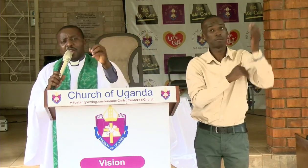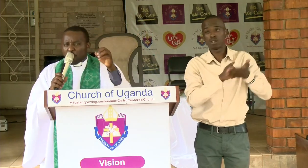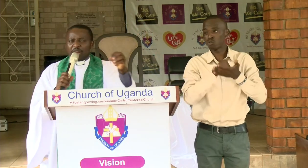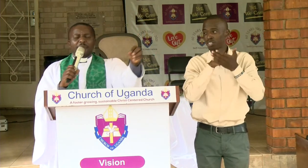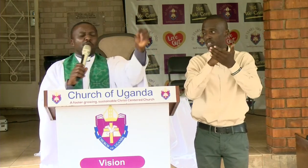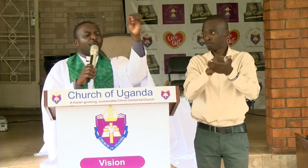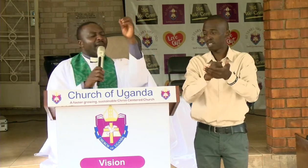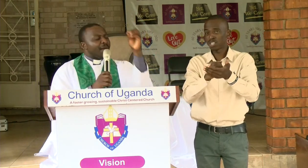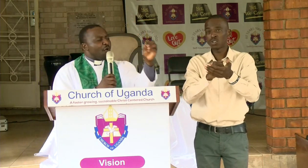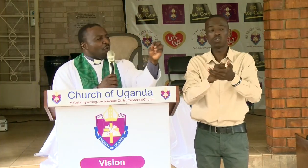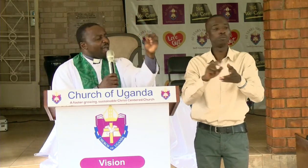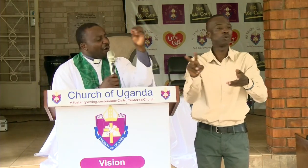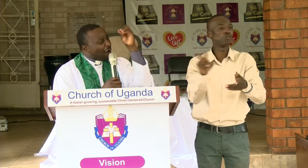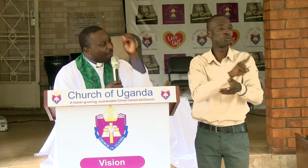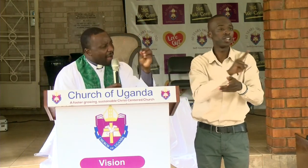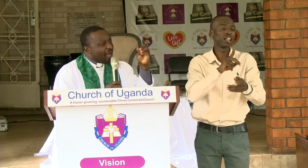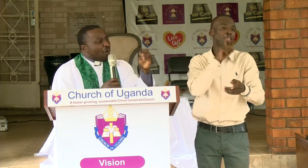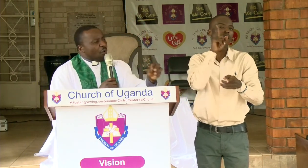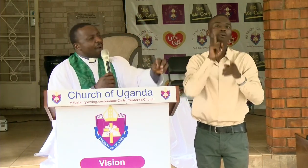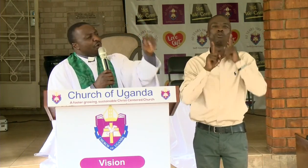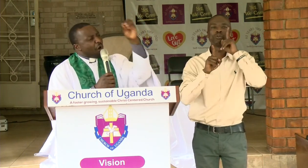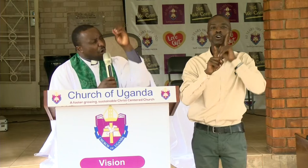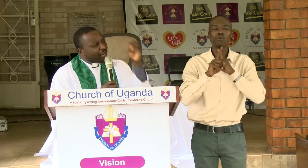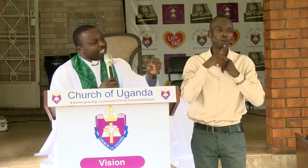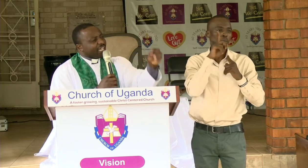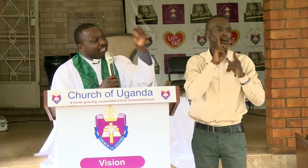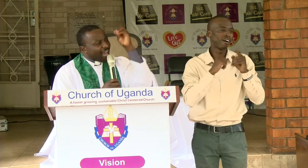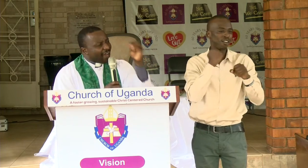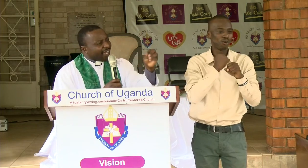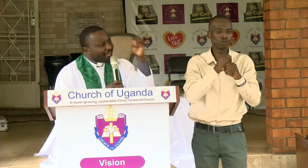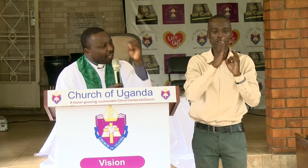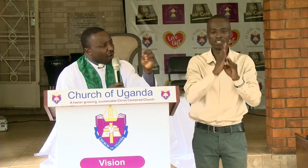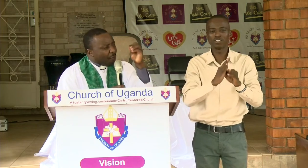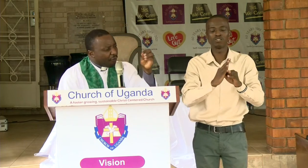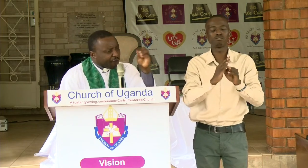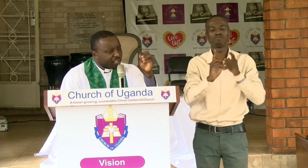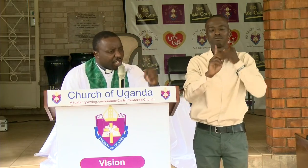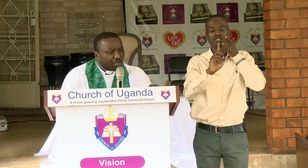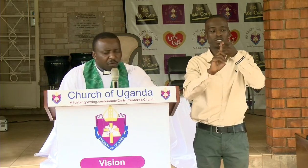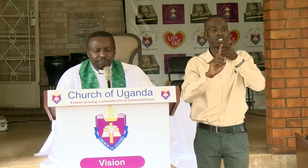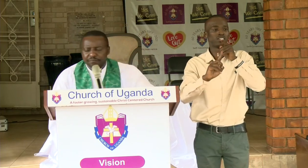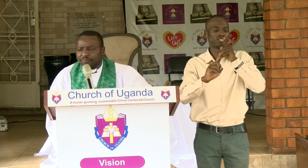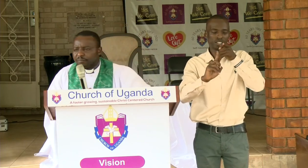akuyambe oleme kubeera mu kwegomba, wabula okole ekyo ekyagendererwa mu